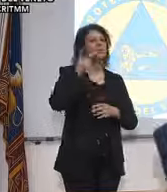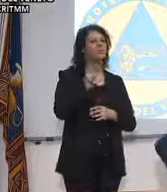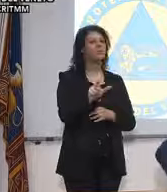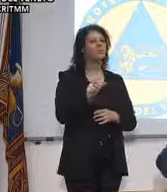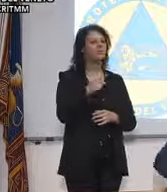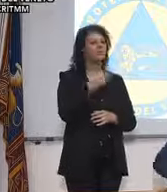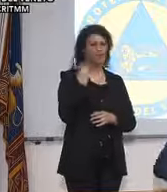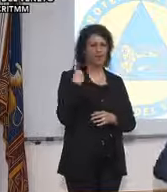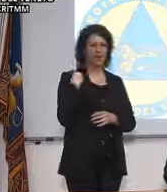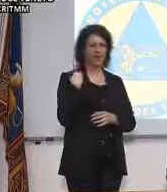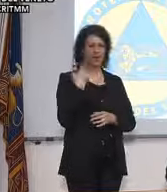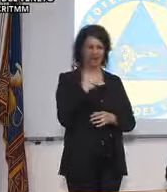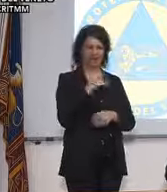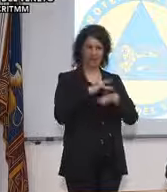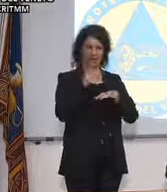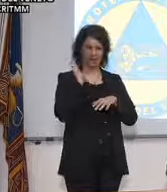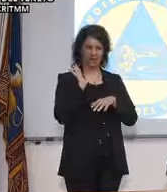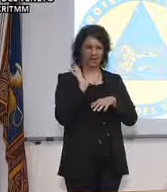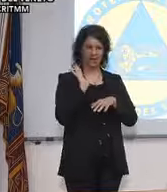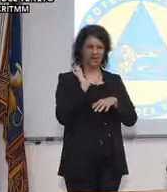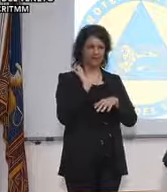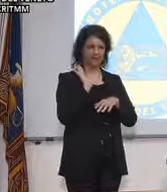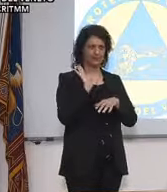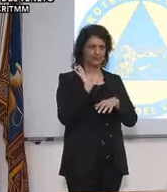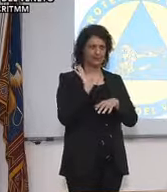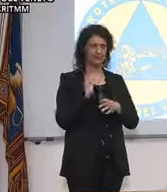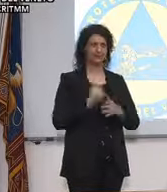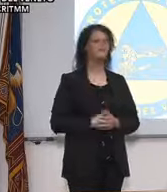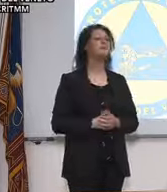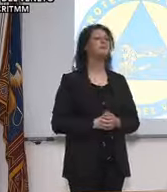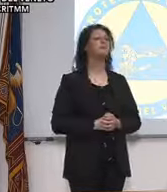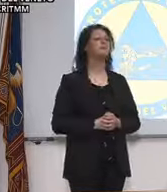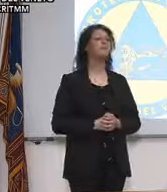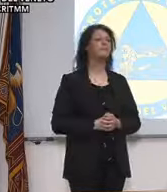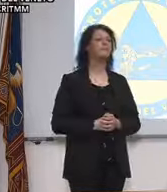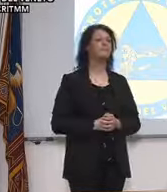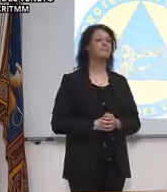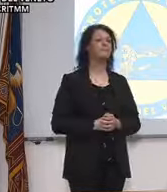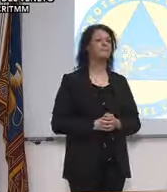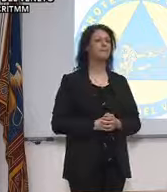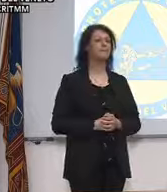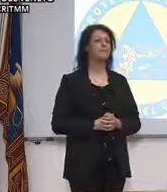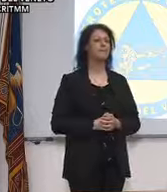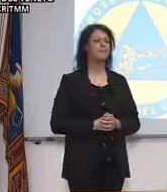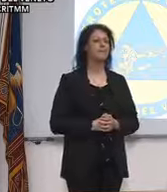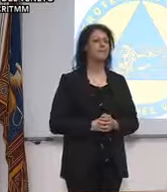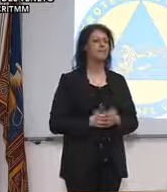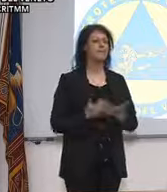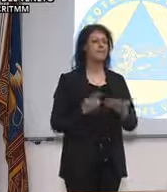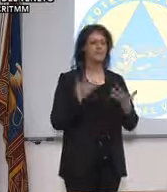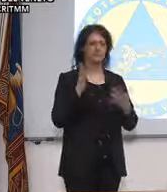una parte che è assolutamente delicata, che è quella del nesso di causalità, mi fa di capire,